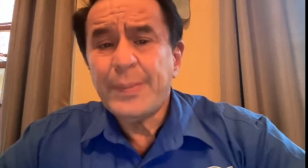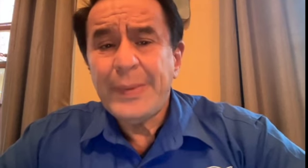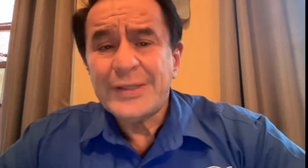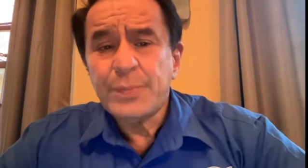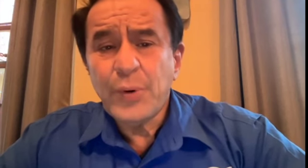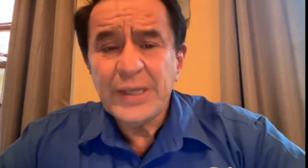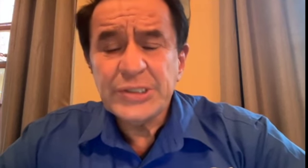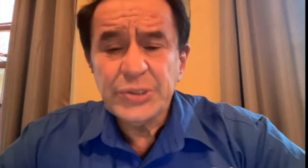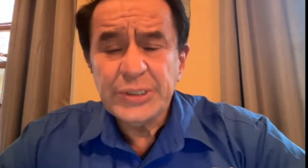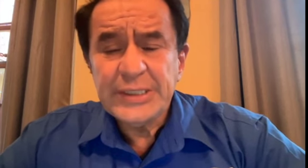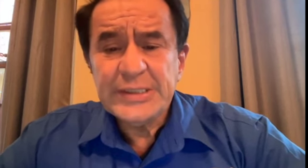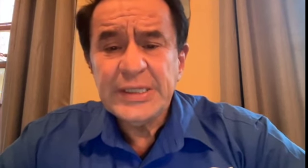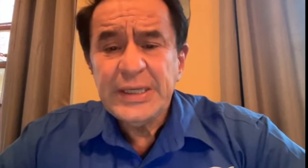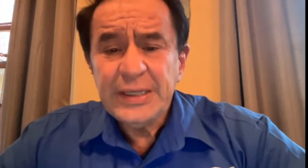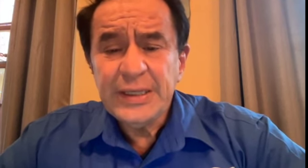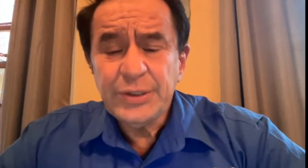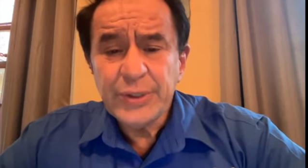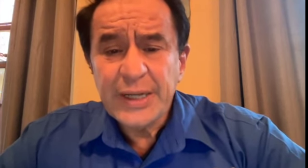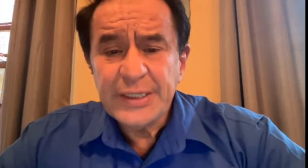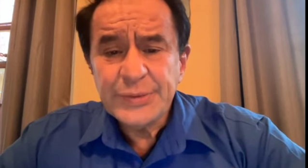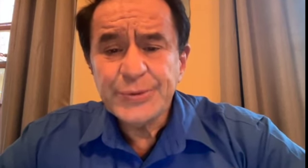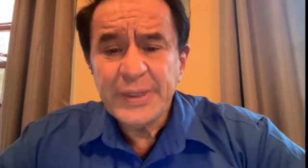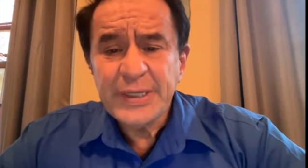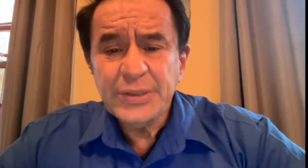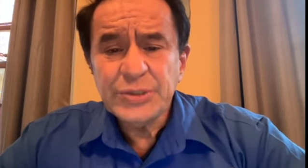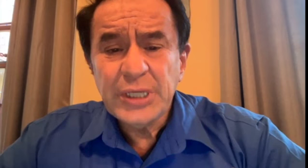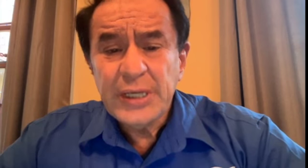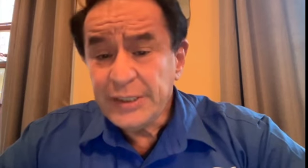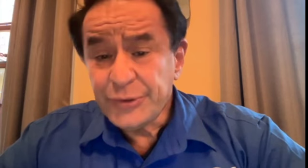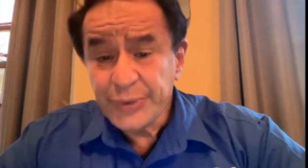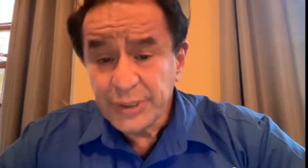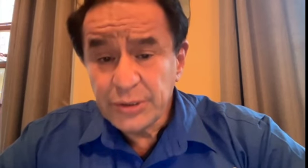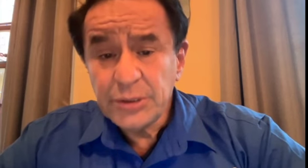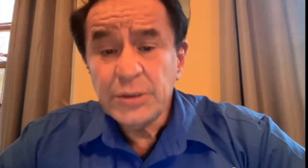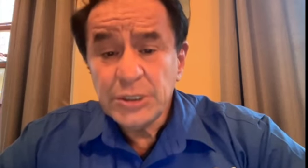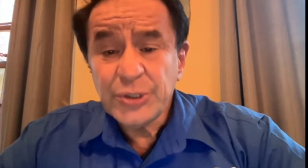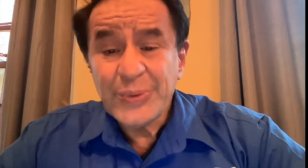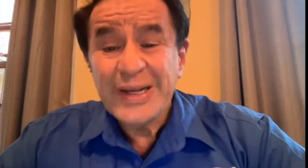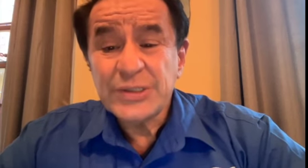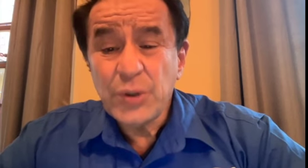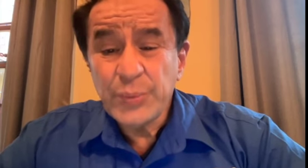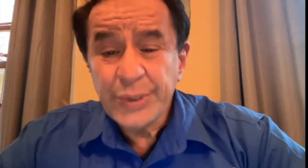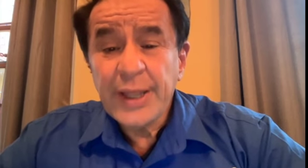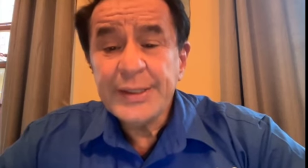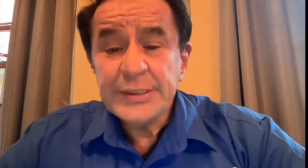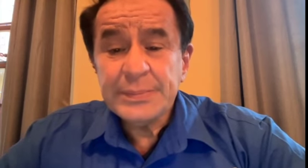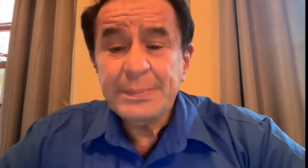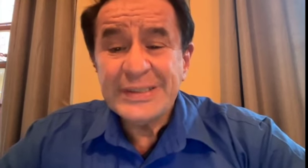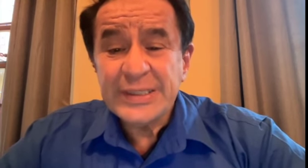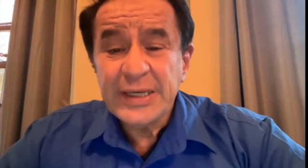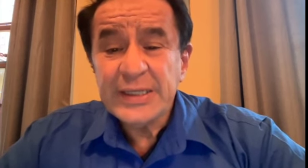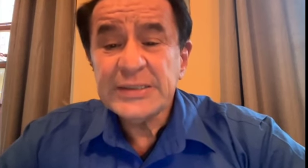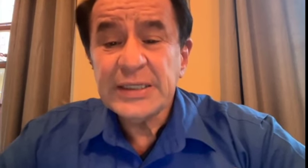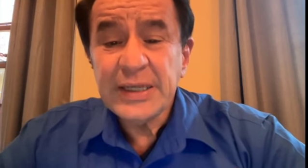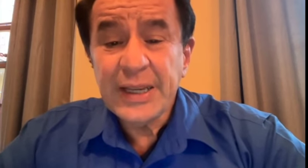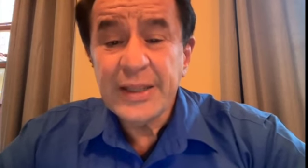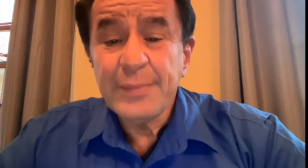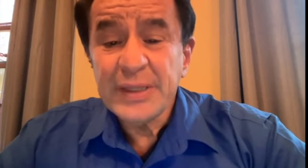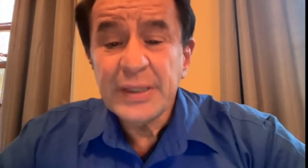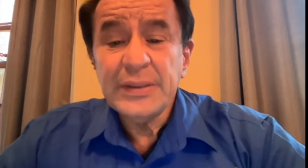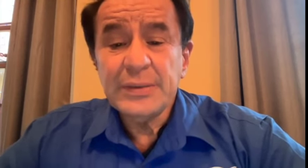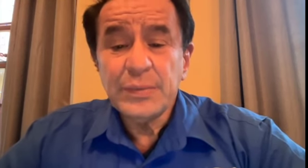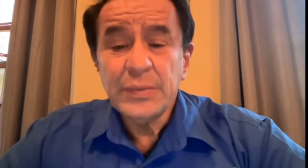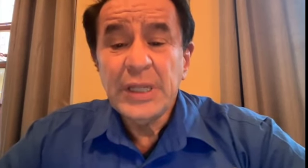sobre las poblaciones de organismos marinos y sobre todo sobre las comunidades pesqueras